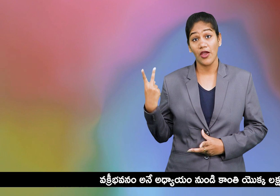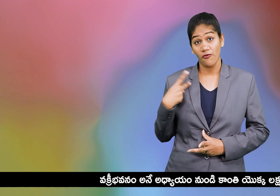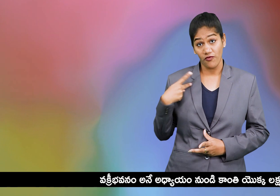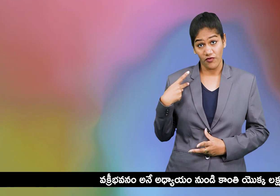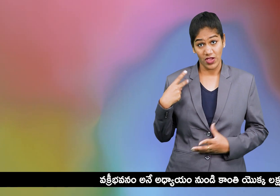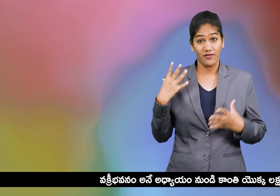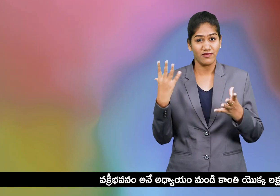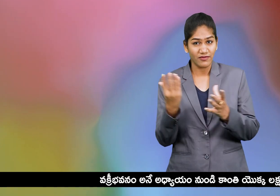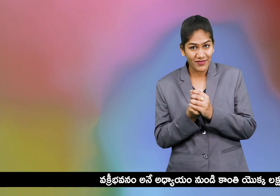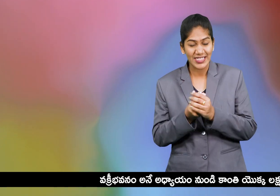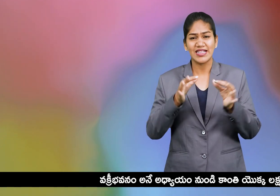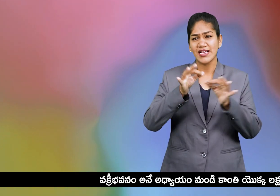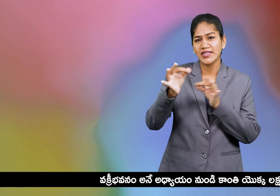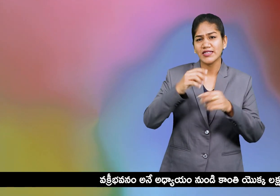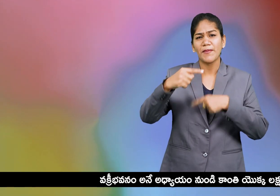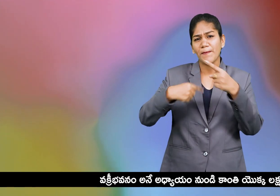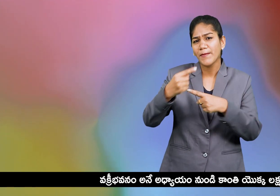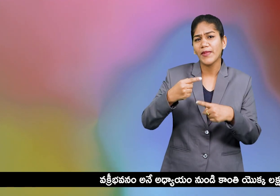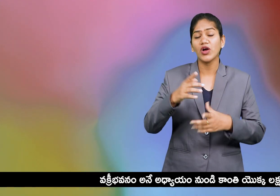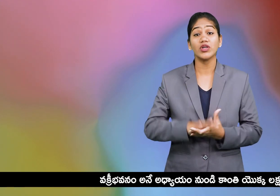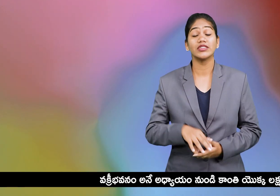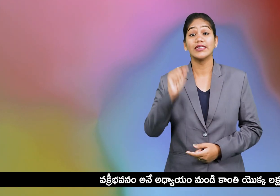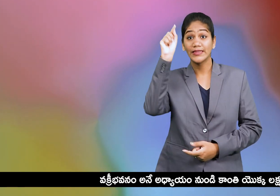వక్రీభవనం అనే అధ్యాయం నుండి కాంతి యొక్క లక్షణాలు మరియు